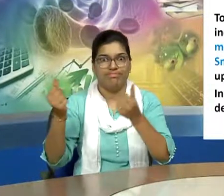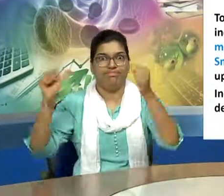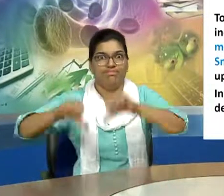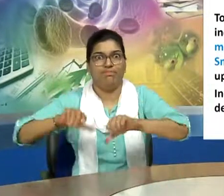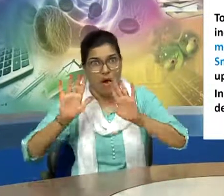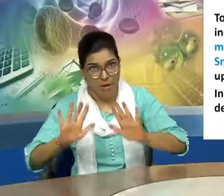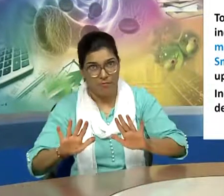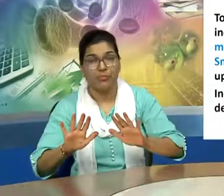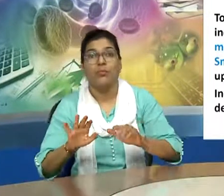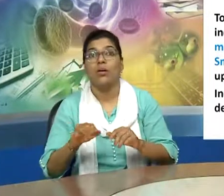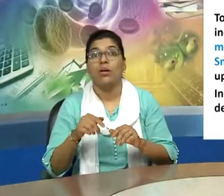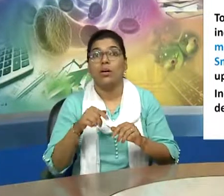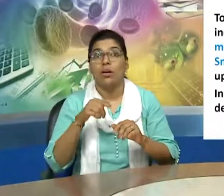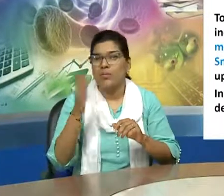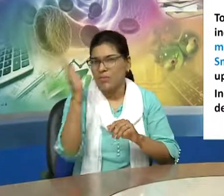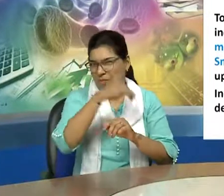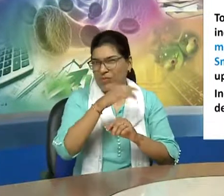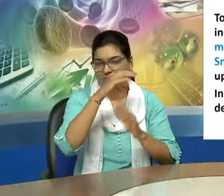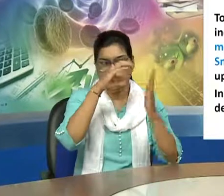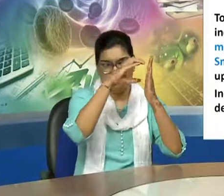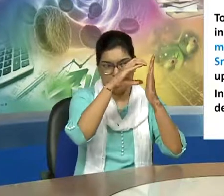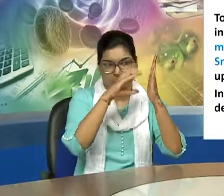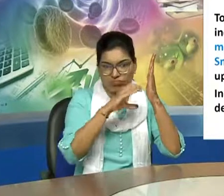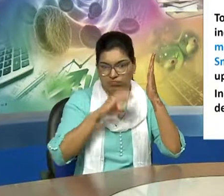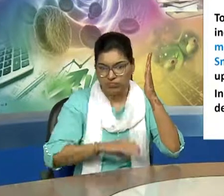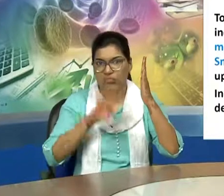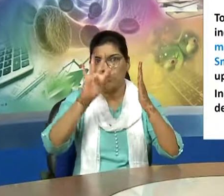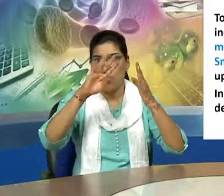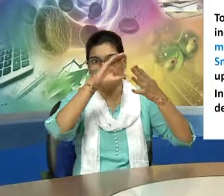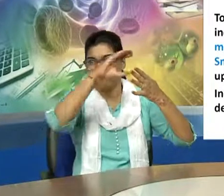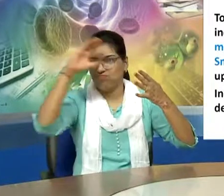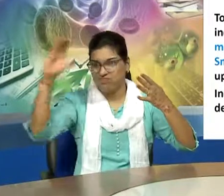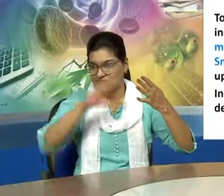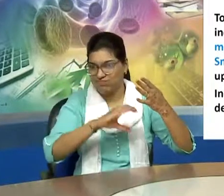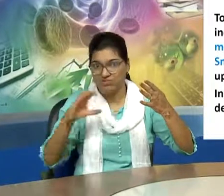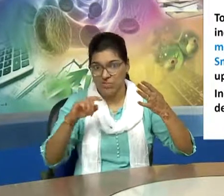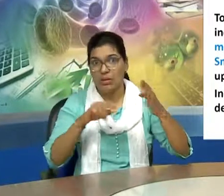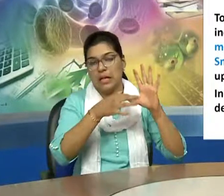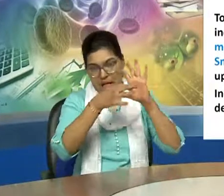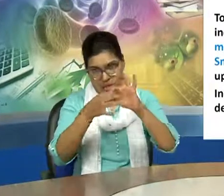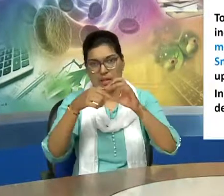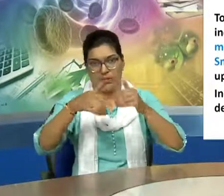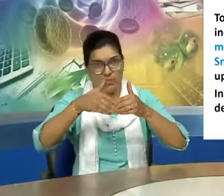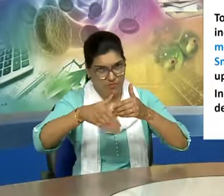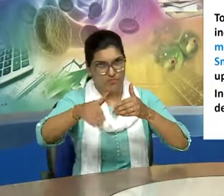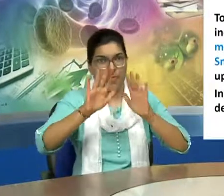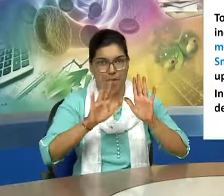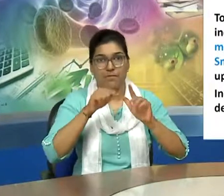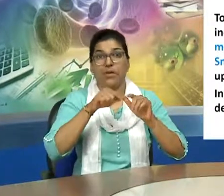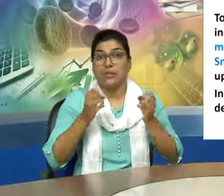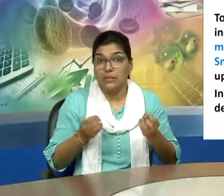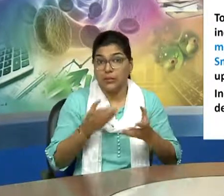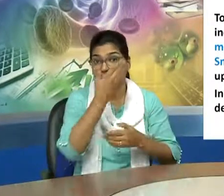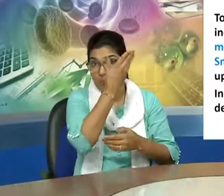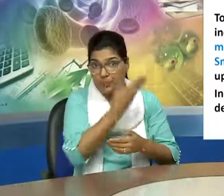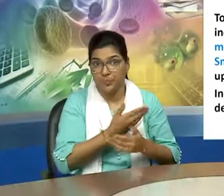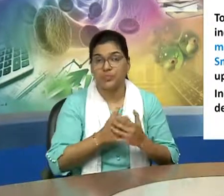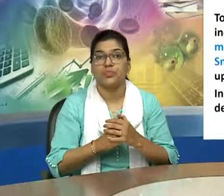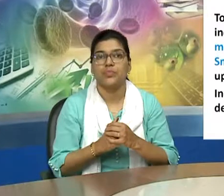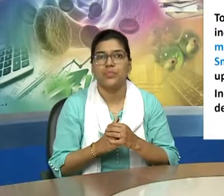Our environment can get impacted because of many reasons. The four